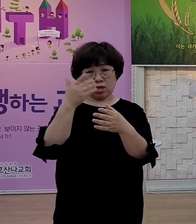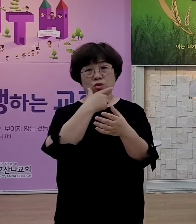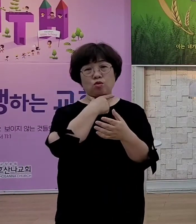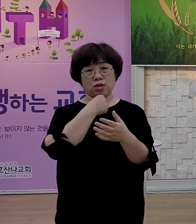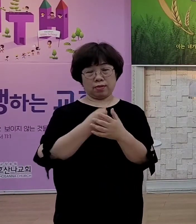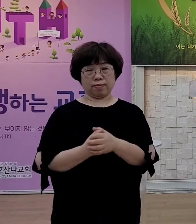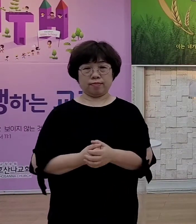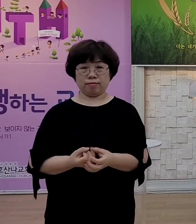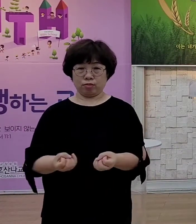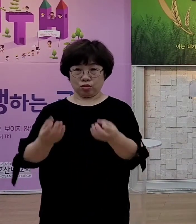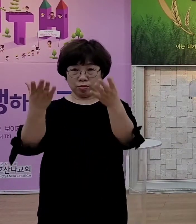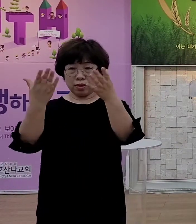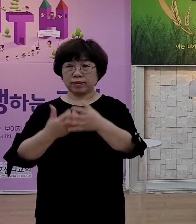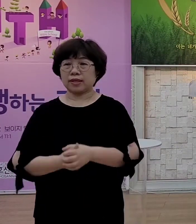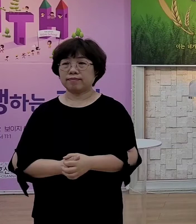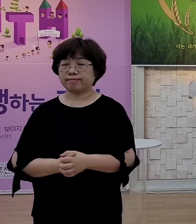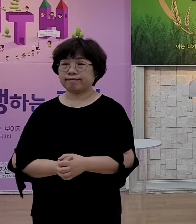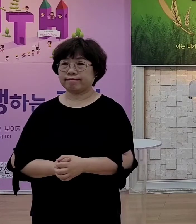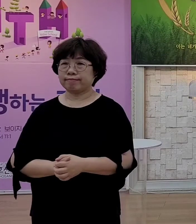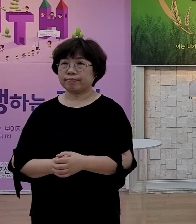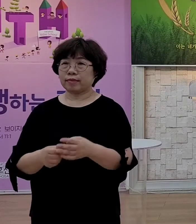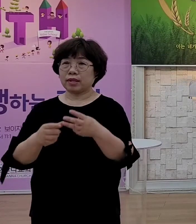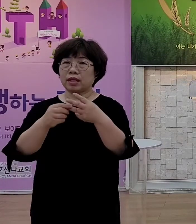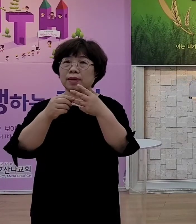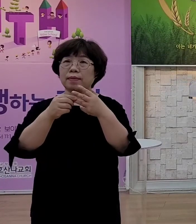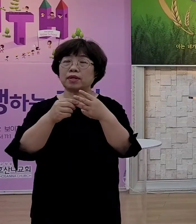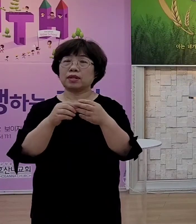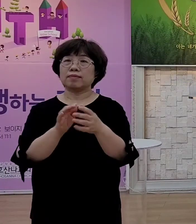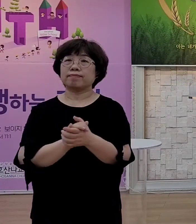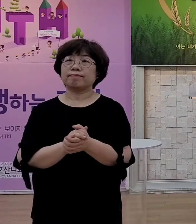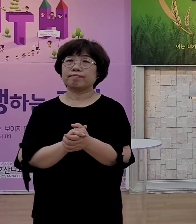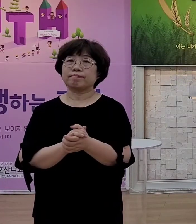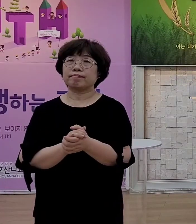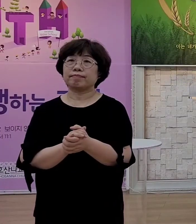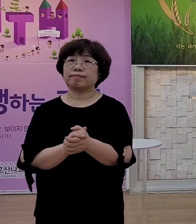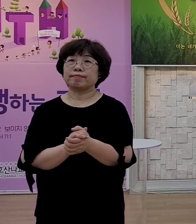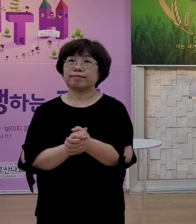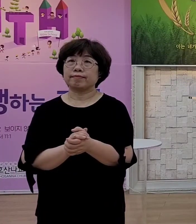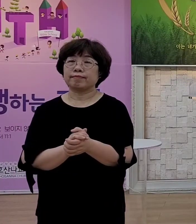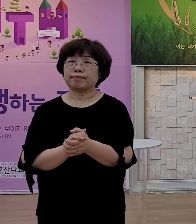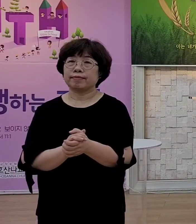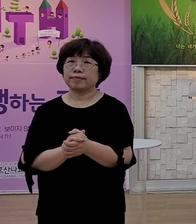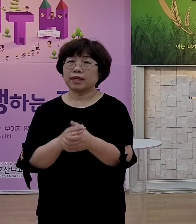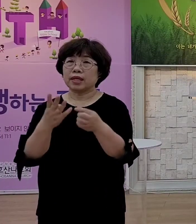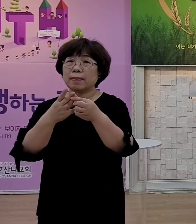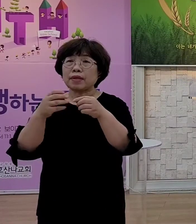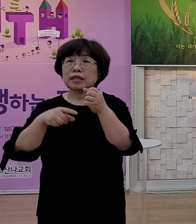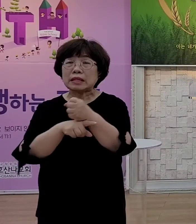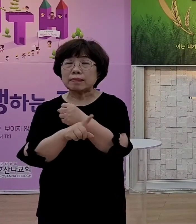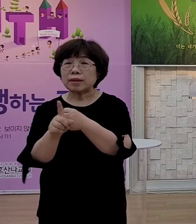맥추감사절이 되기를 주님의 이름으로 축원합니다. 세 번째로 이 맥추감사절의 세 번째 의미는 무엇이냐?